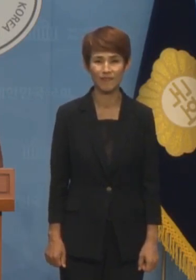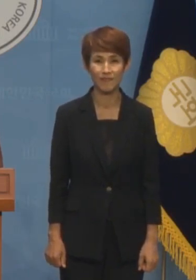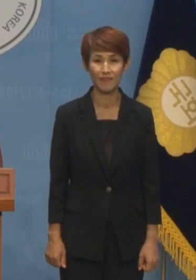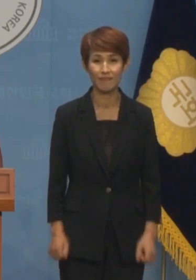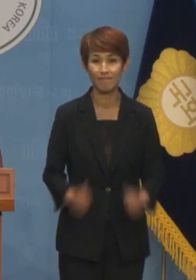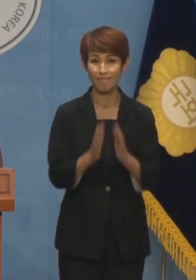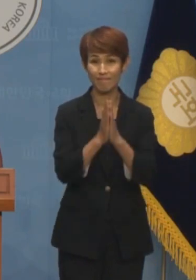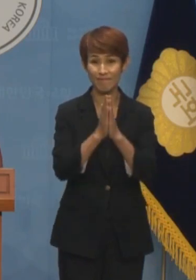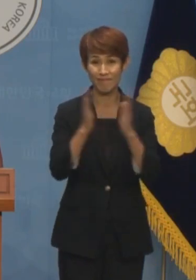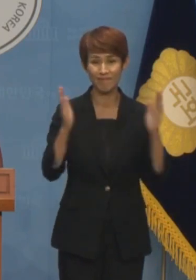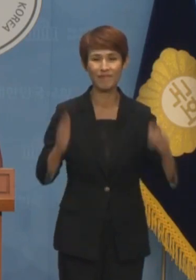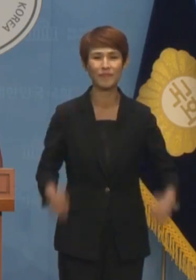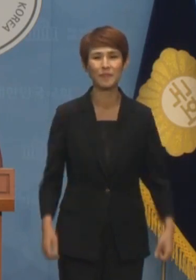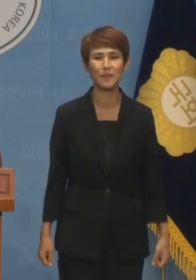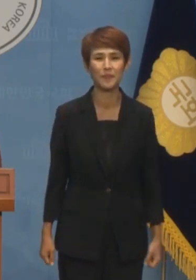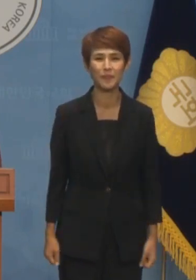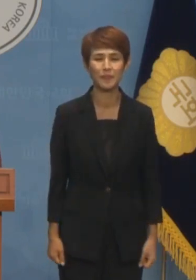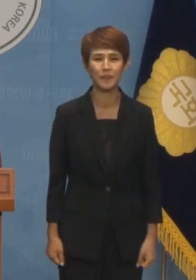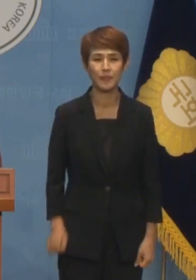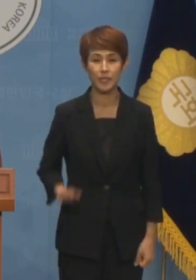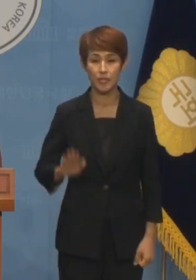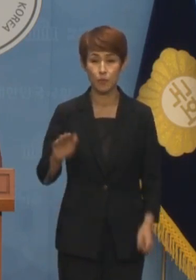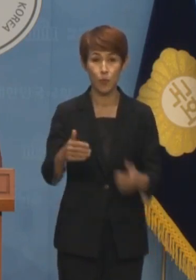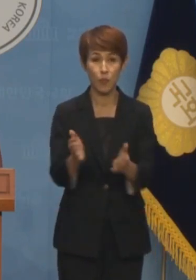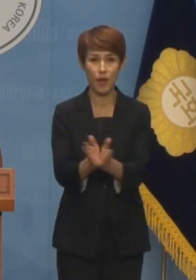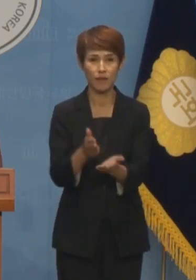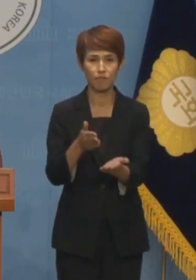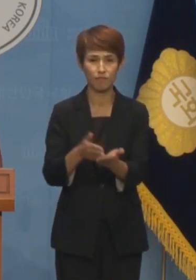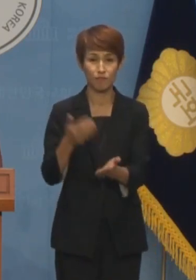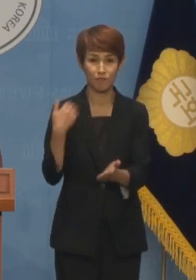네, 시작하겠습니다. 진보당 부대변인 이미선입니다.